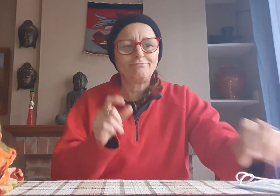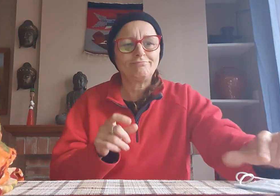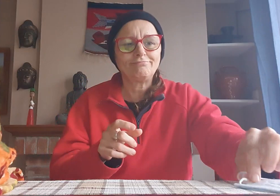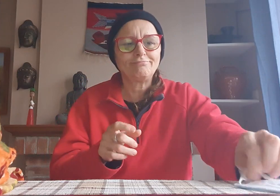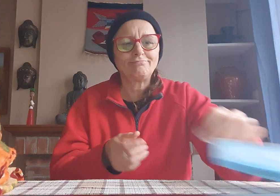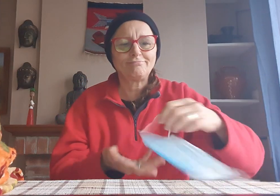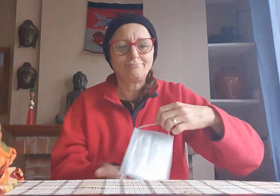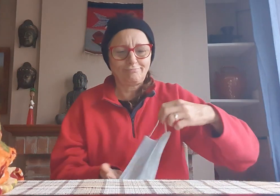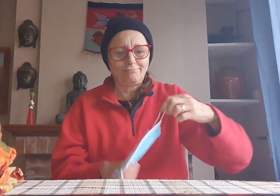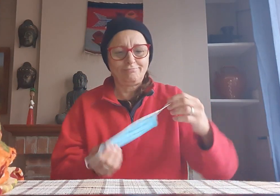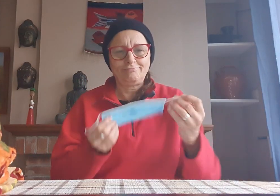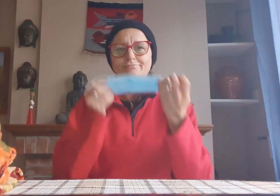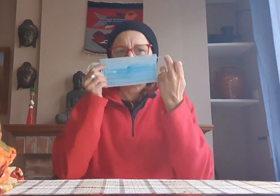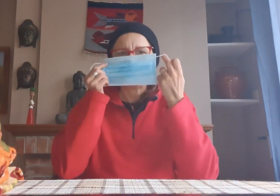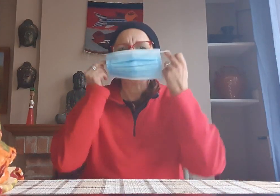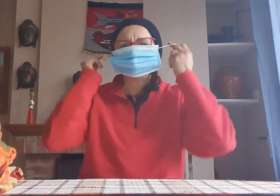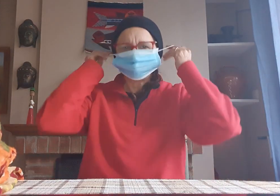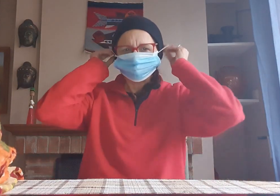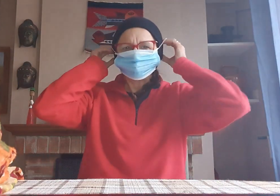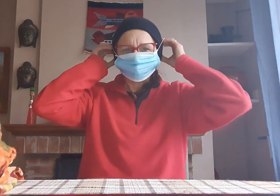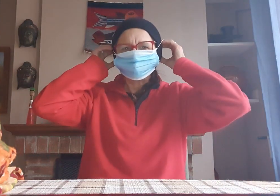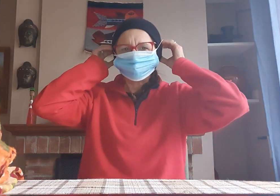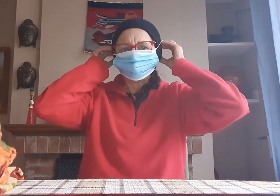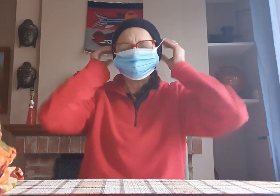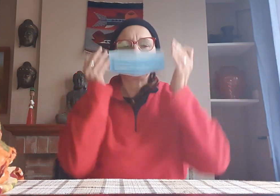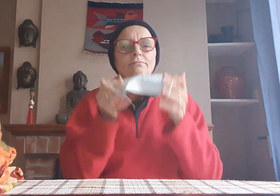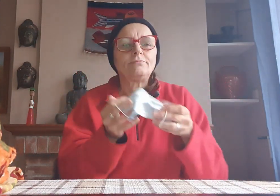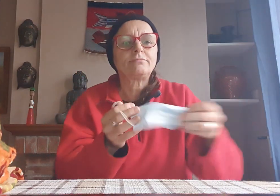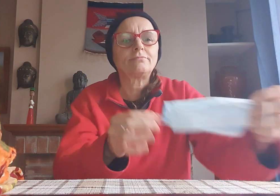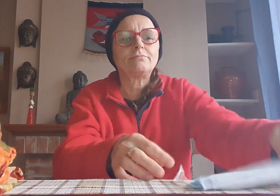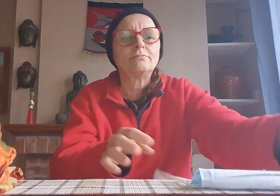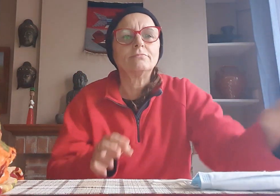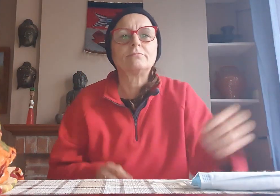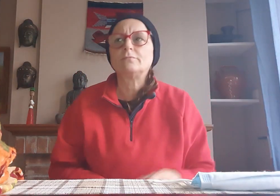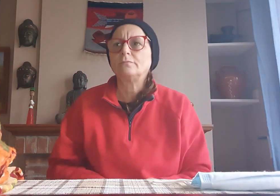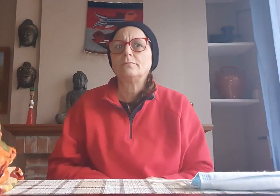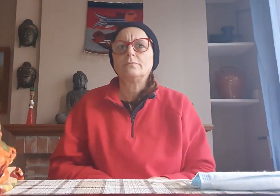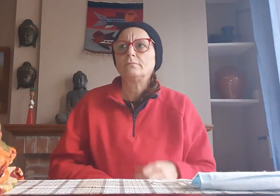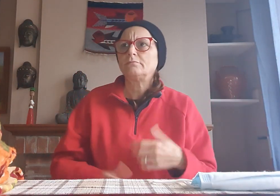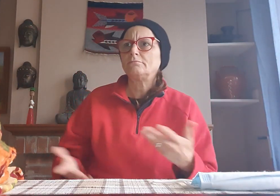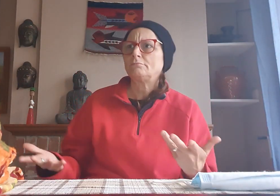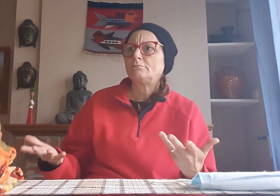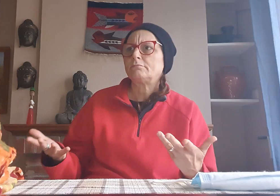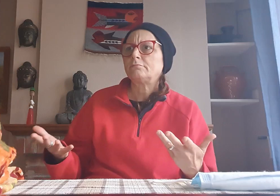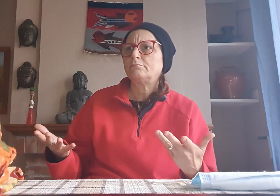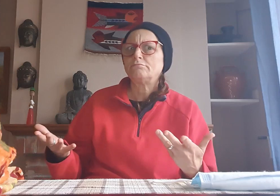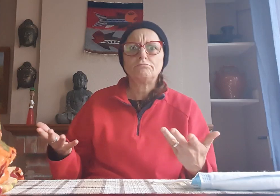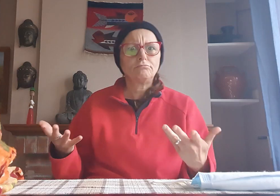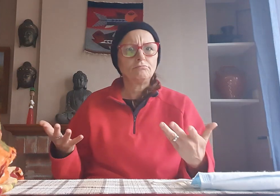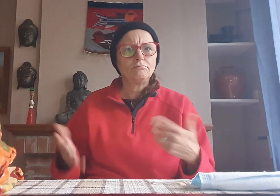privadas. Es como el Hamptons de la costa oeste, pero mejor.